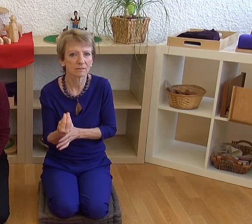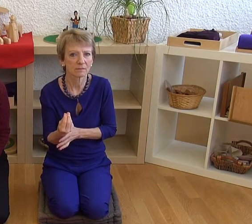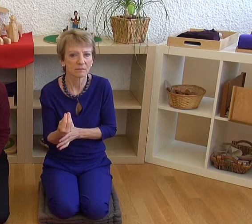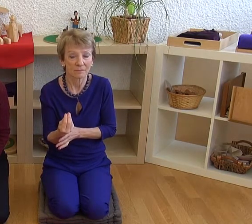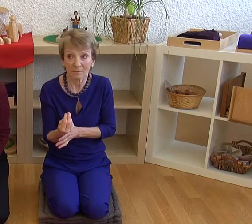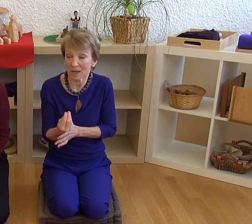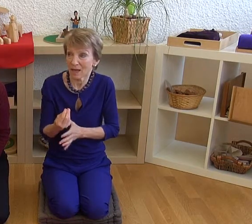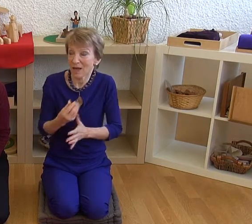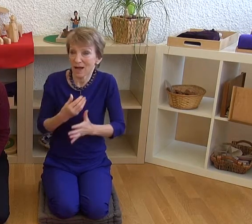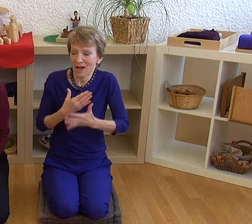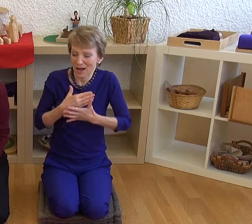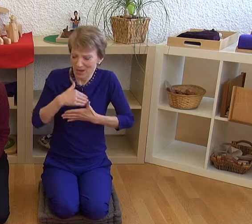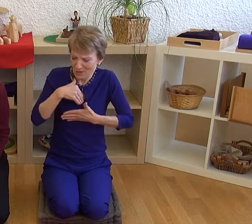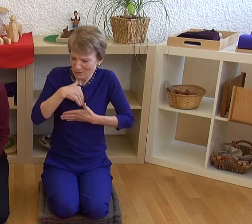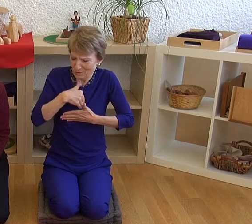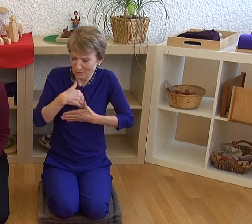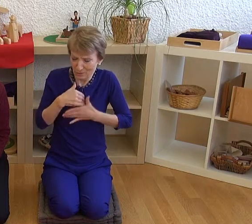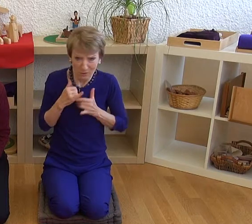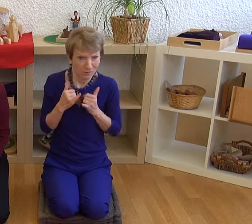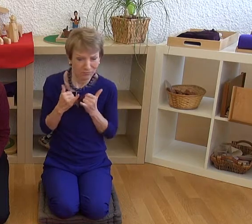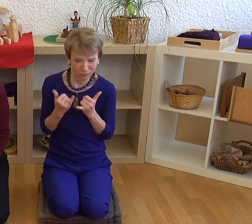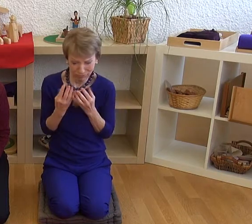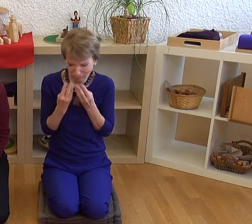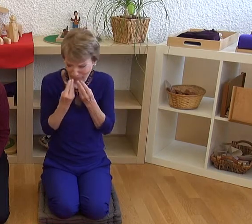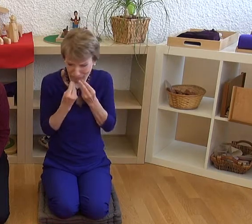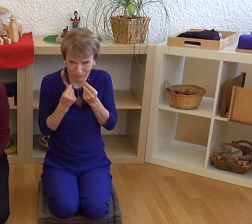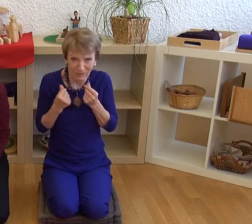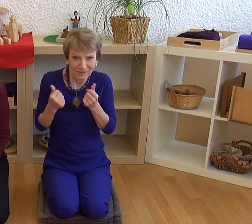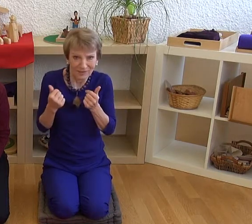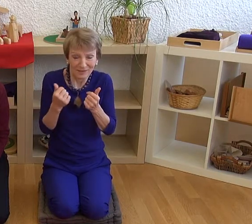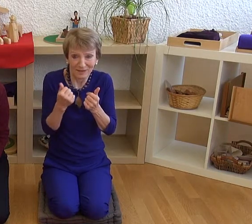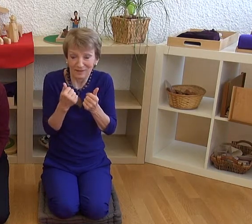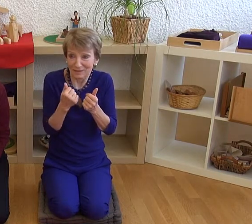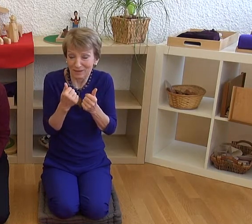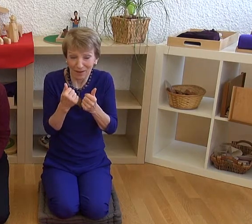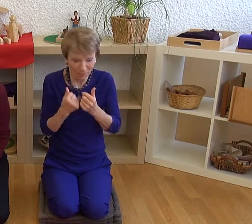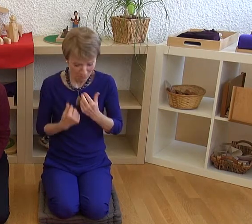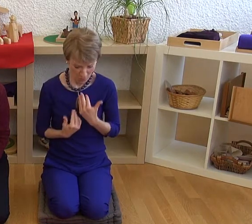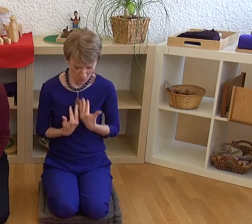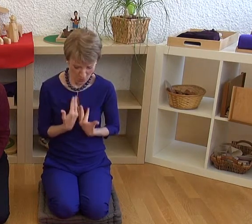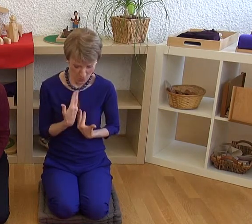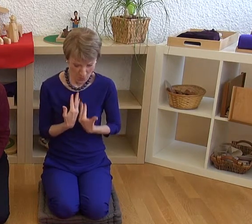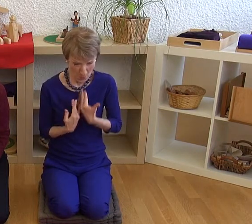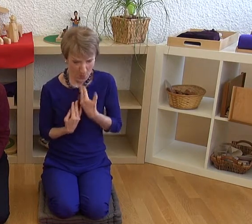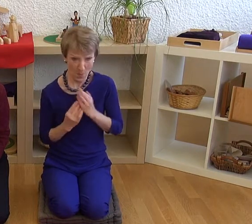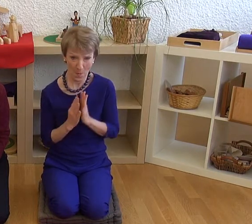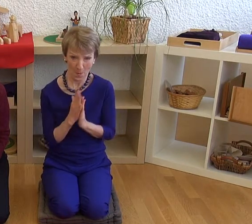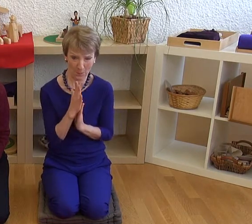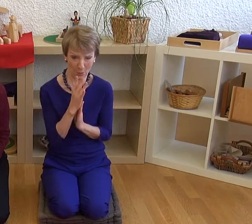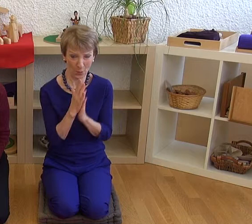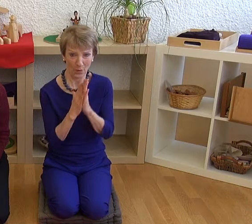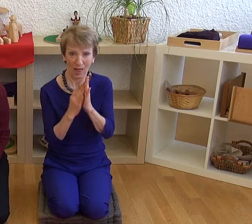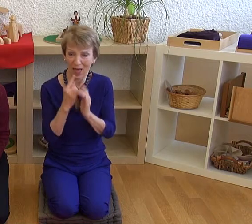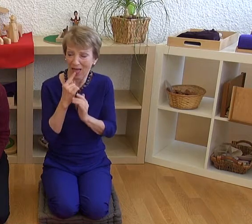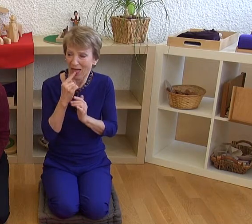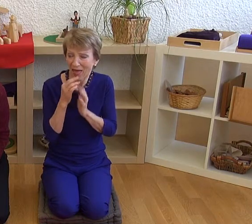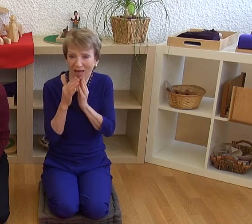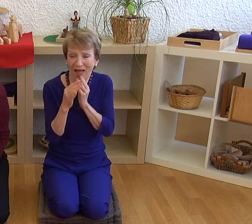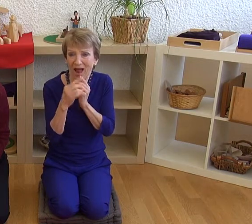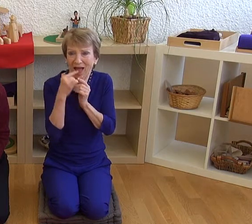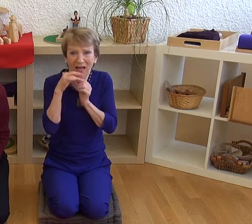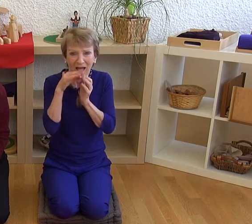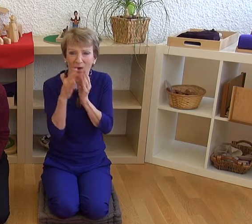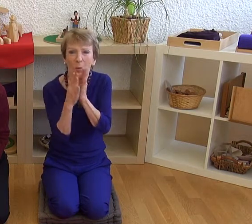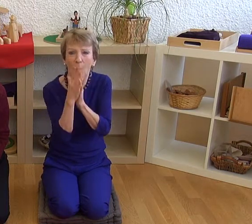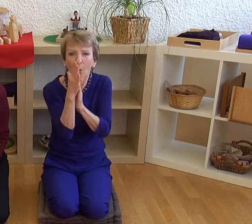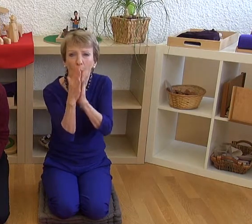Ils étaient tellement remplis de sa puissance qu'ils se sentaient tout brûlants. Leur langue brûlait dans leur